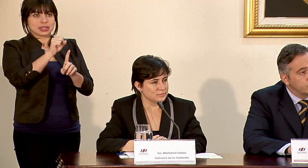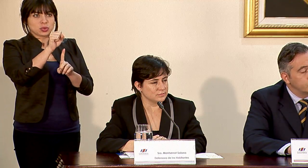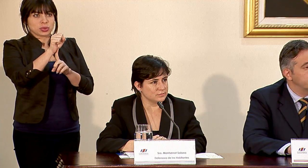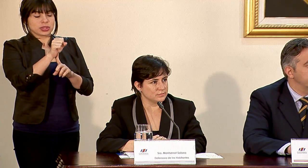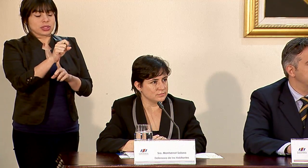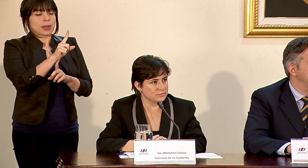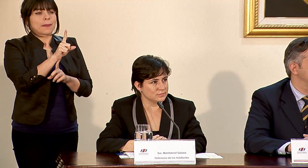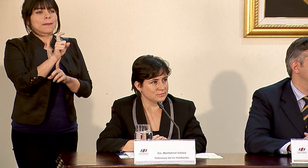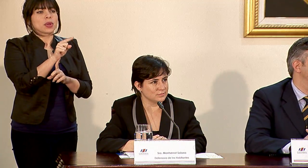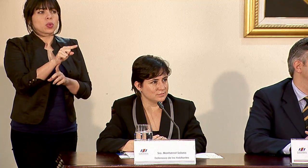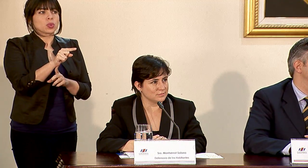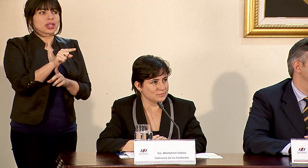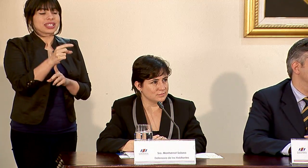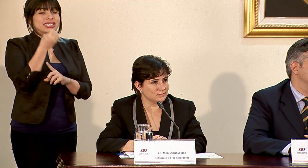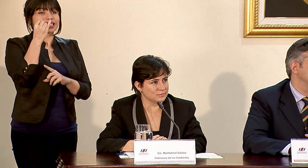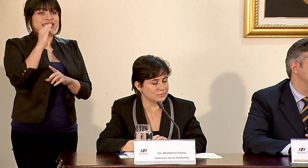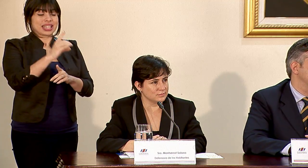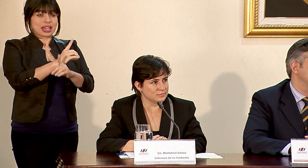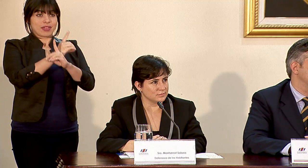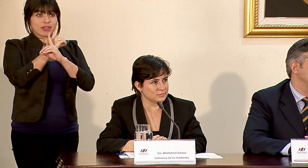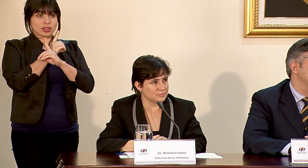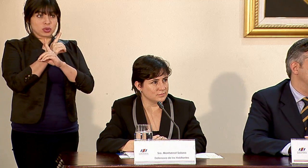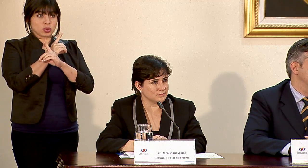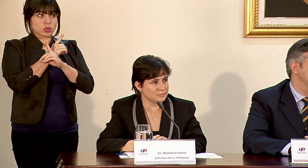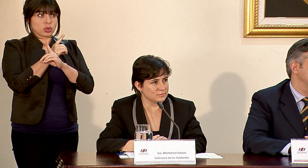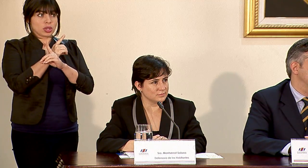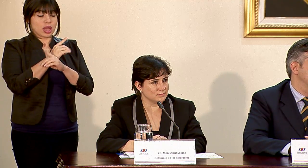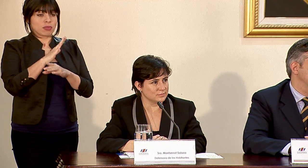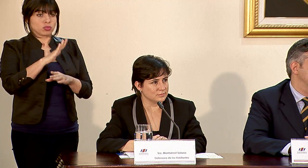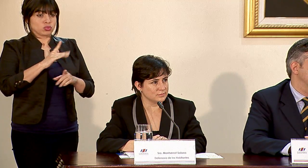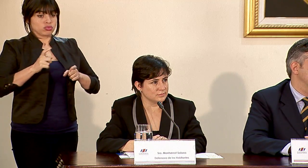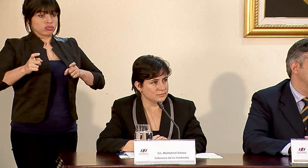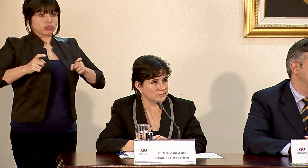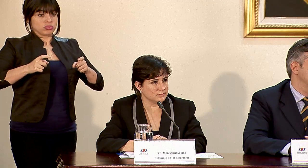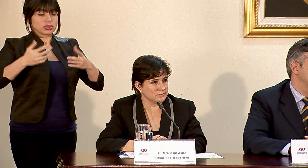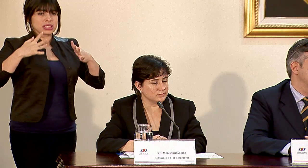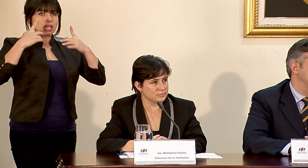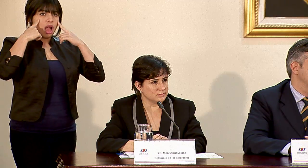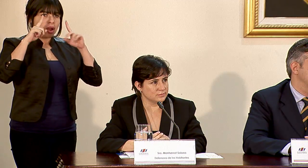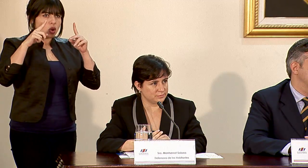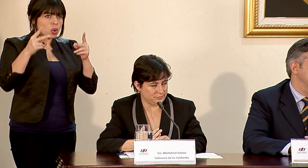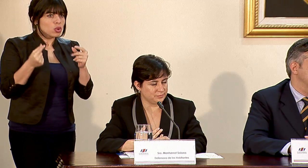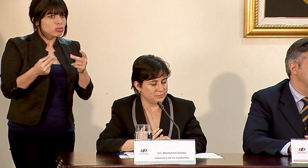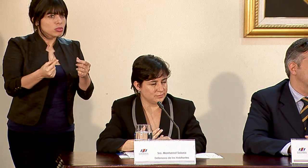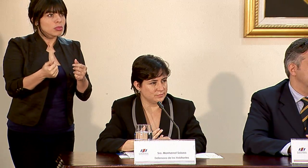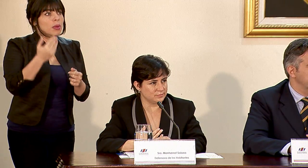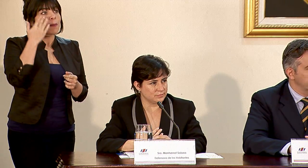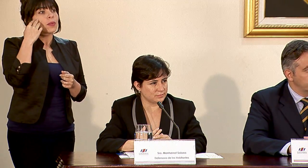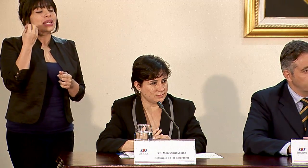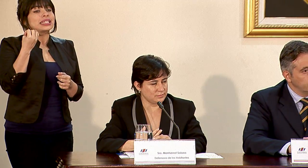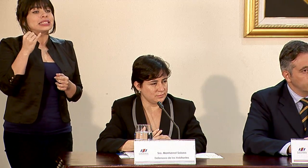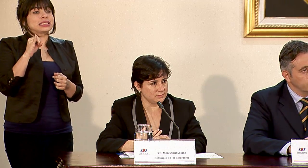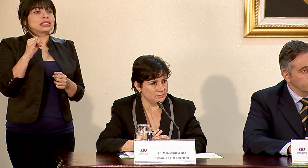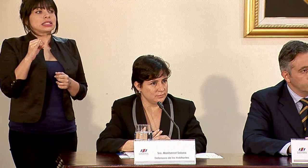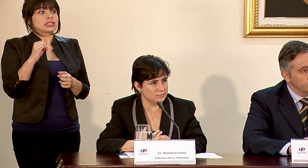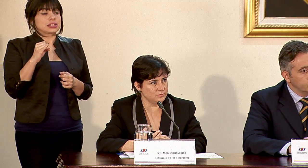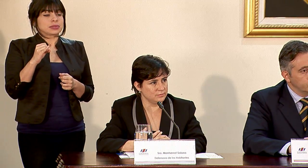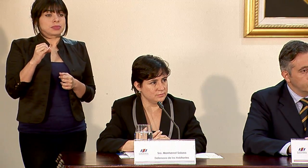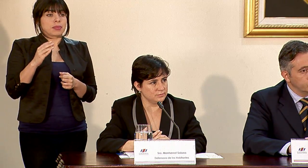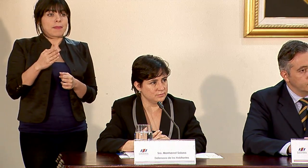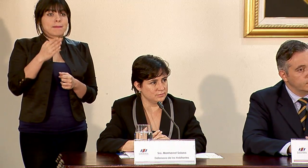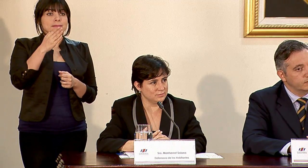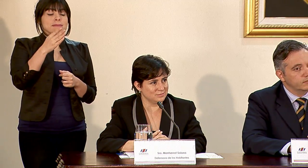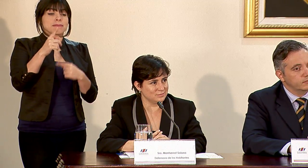La pregunta es si la Defensoría, bajo su administración, ha ido agilizando, porque si vamos a